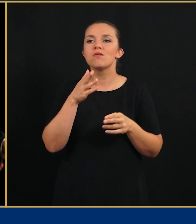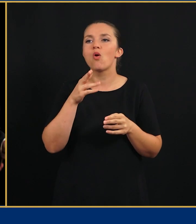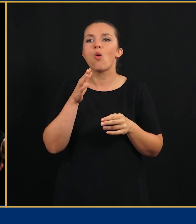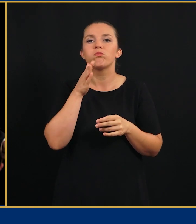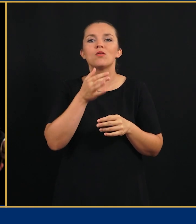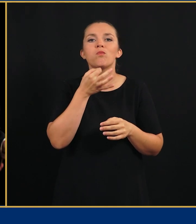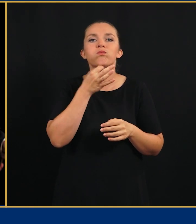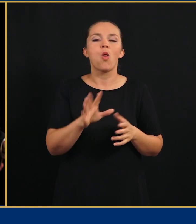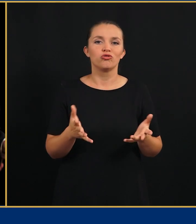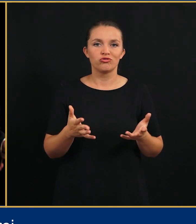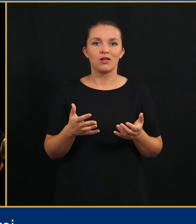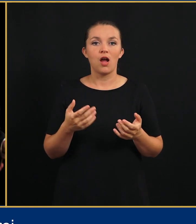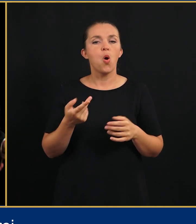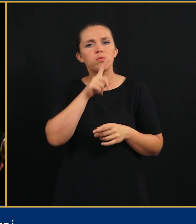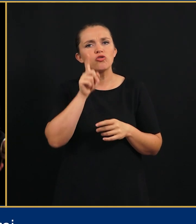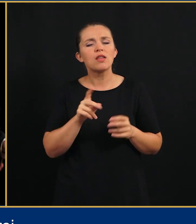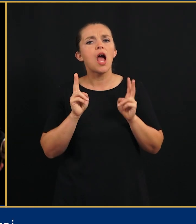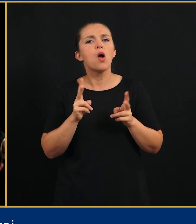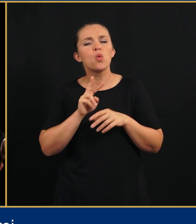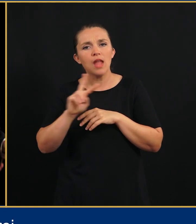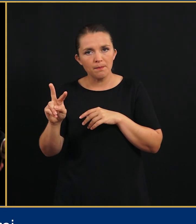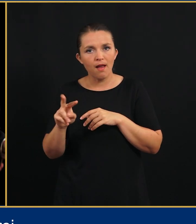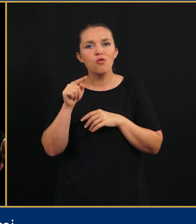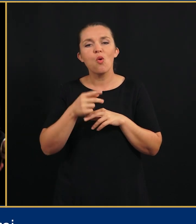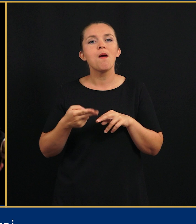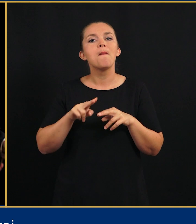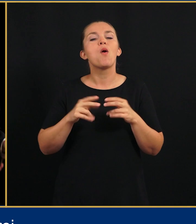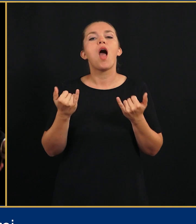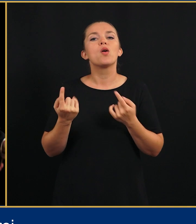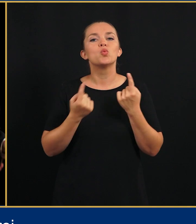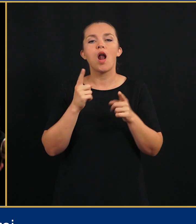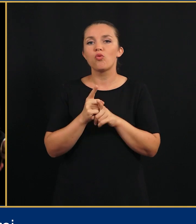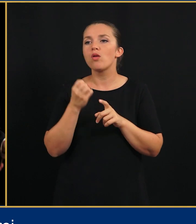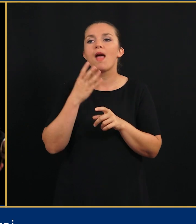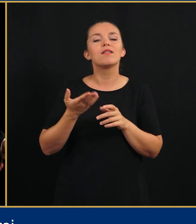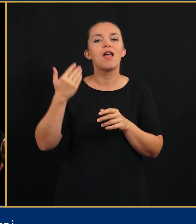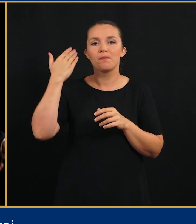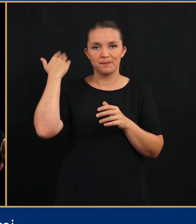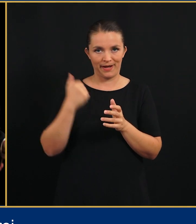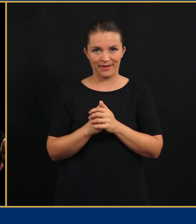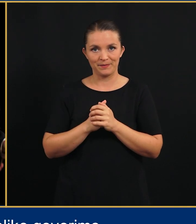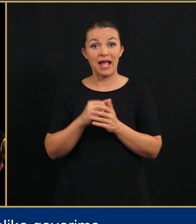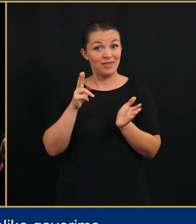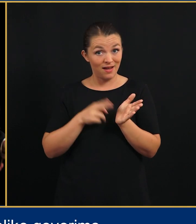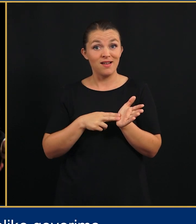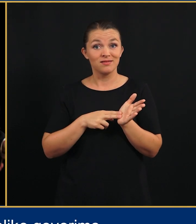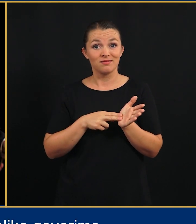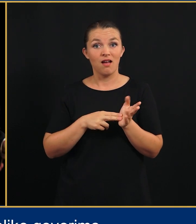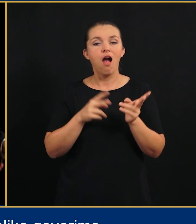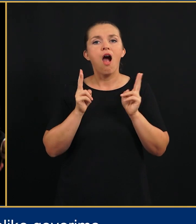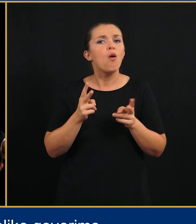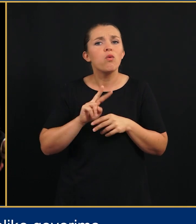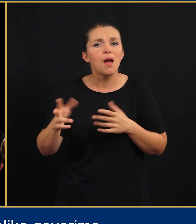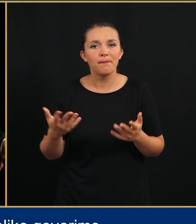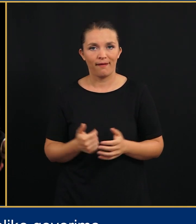bolj primeren. Vprašanje, kako naprej, pa je bolj aktualno kot kdajkoli prej. In res,